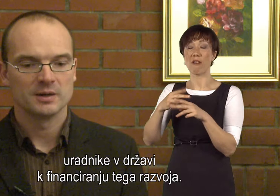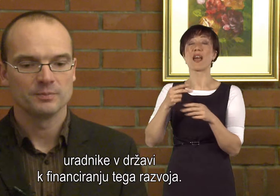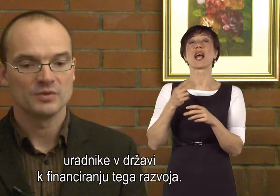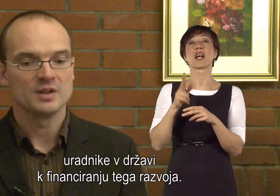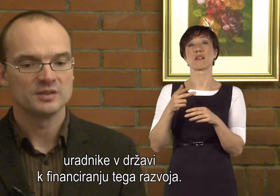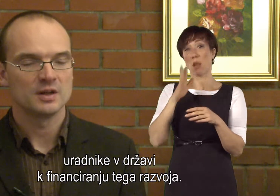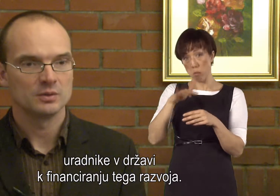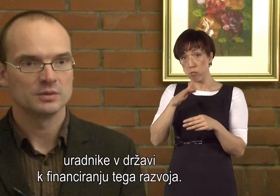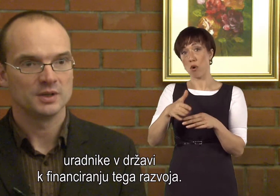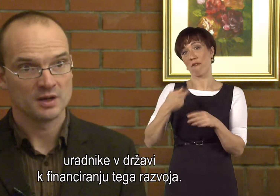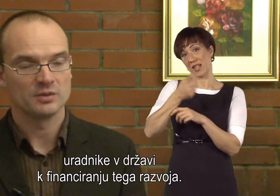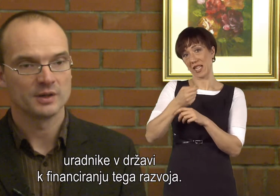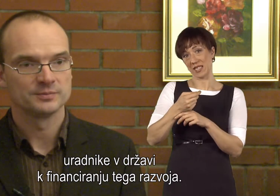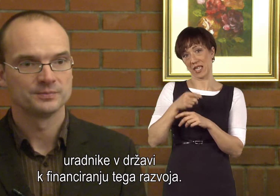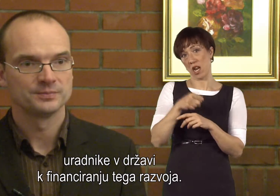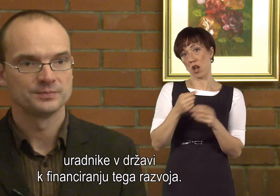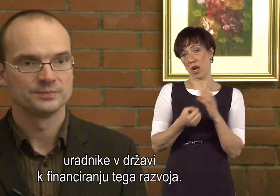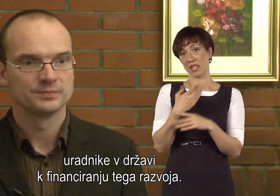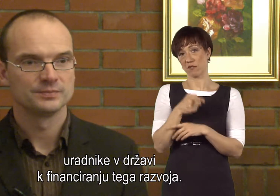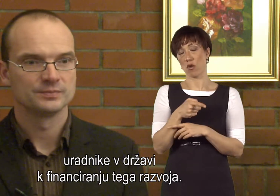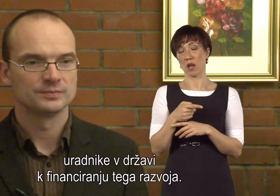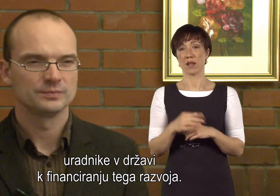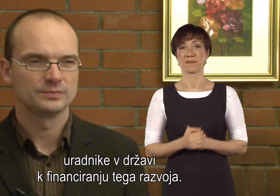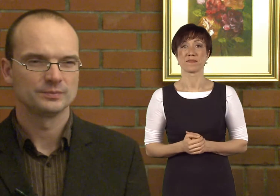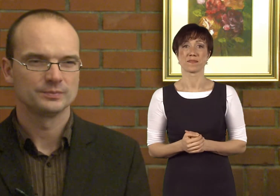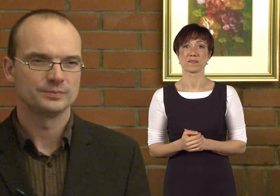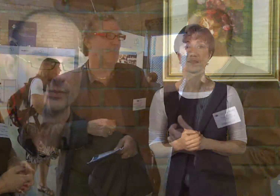k financiranju tega razvoja.